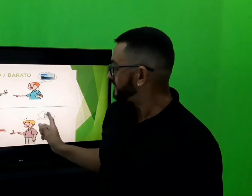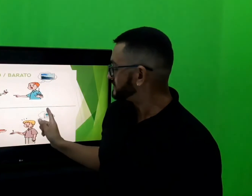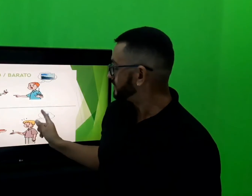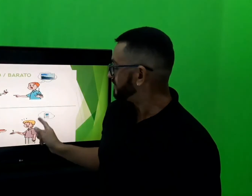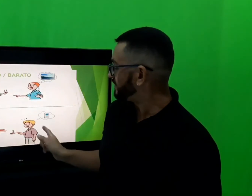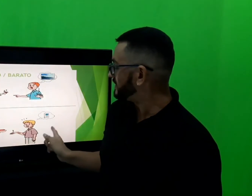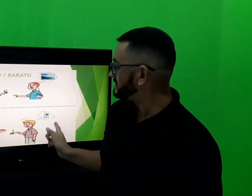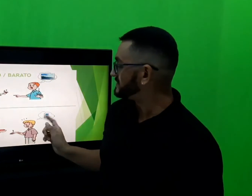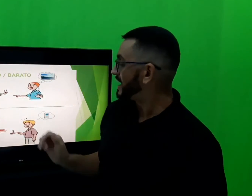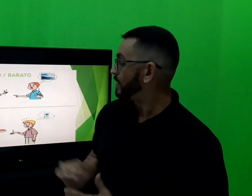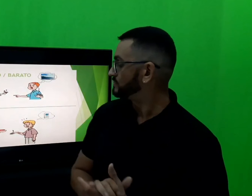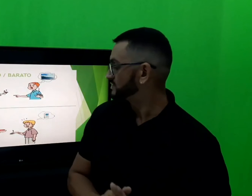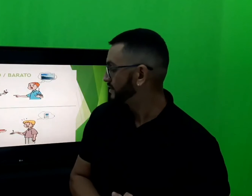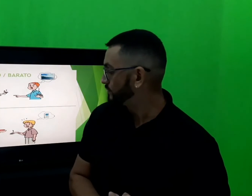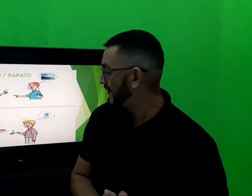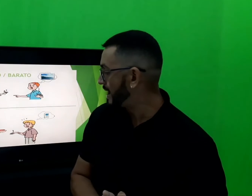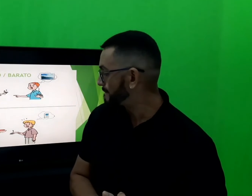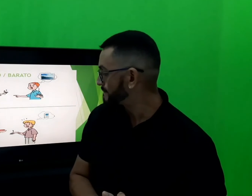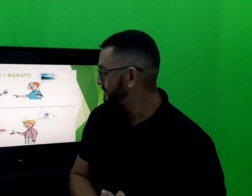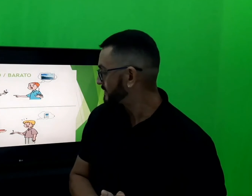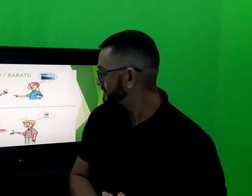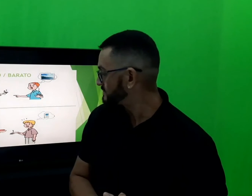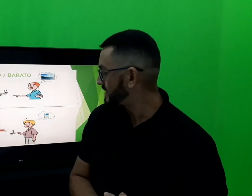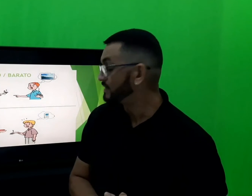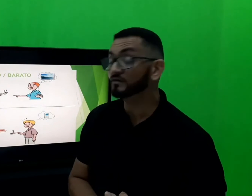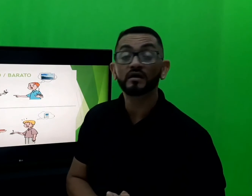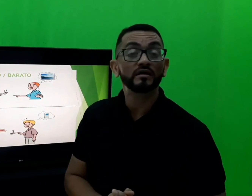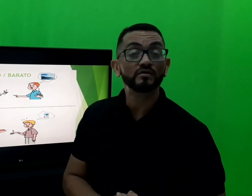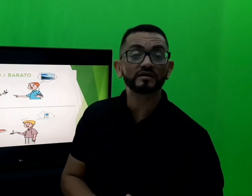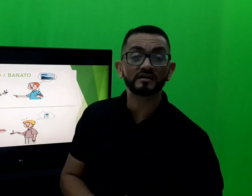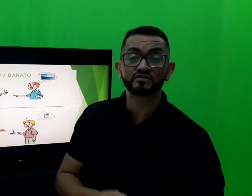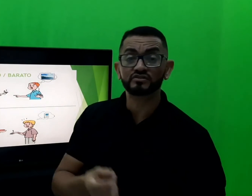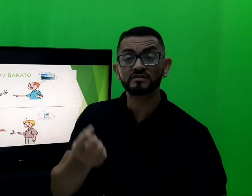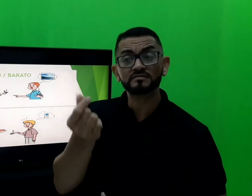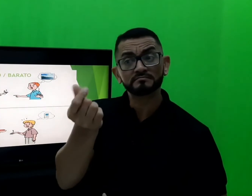fazendo referência a um celular. Certo? E o que ele diz?